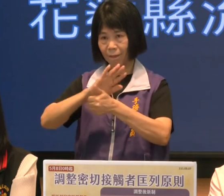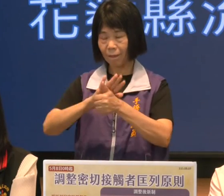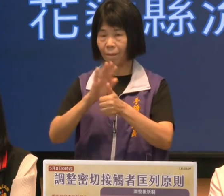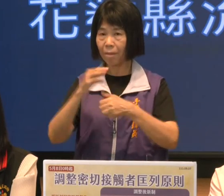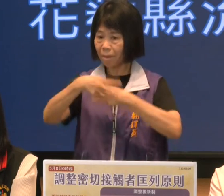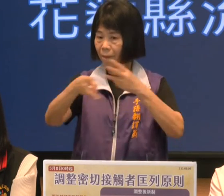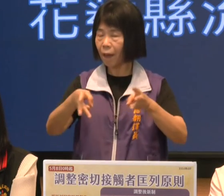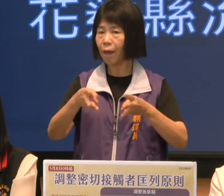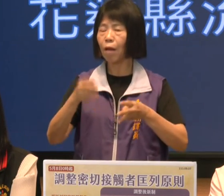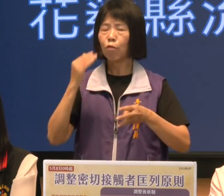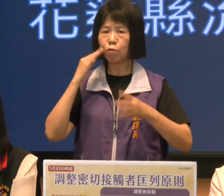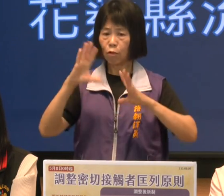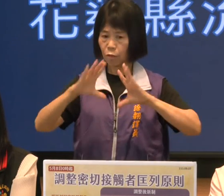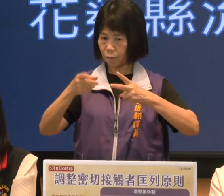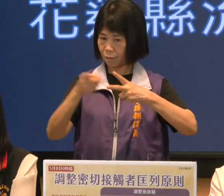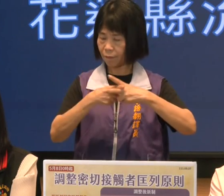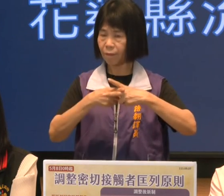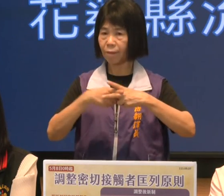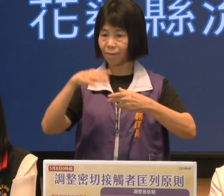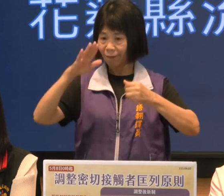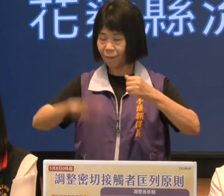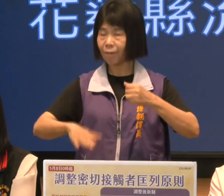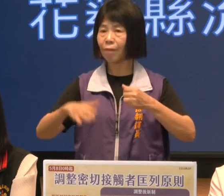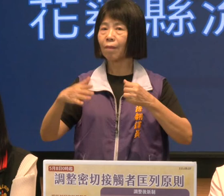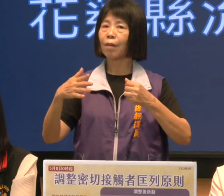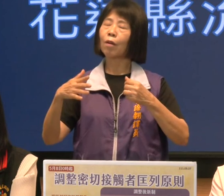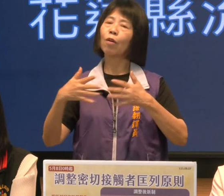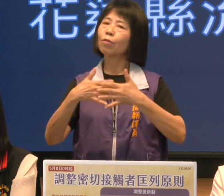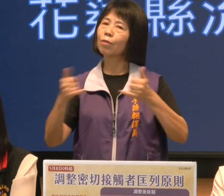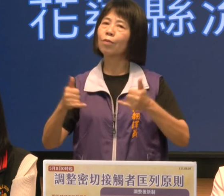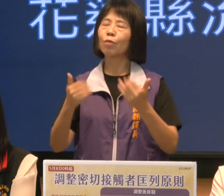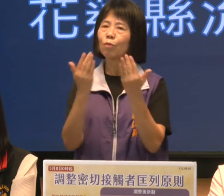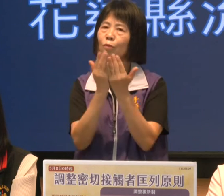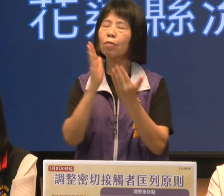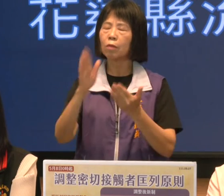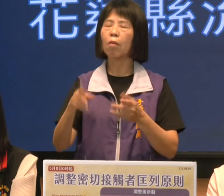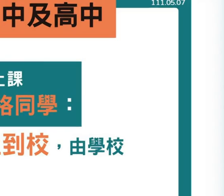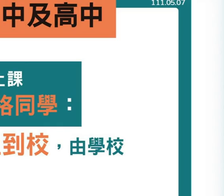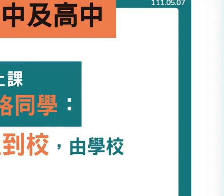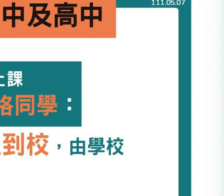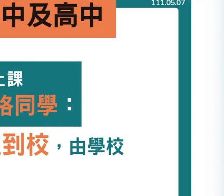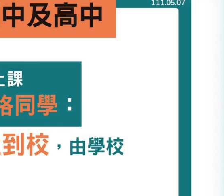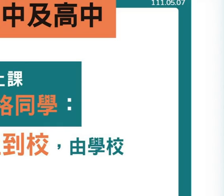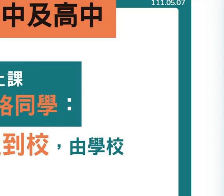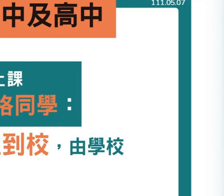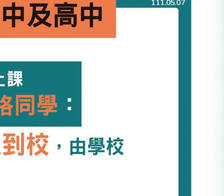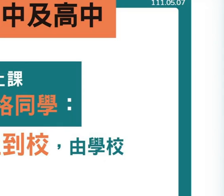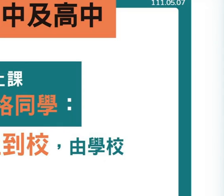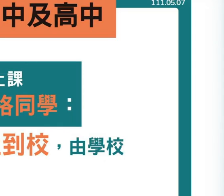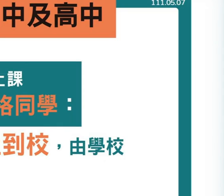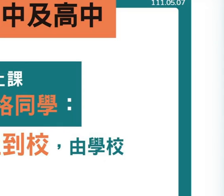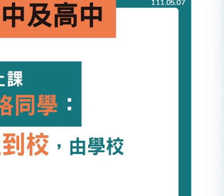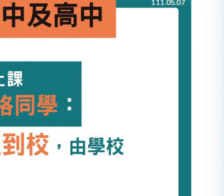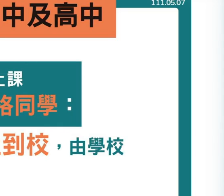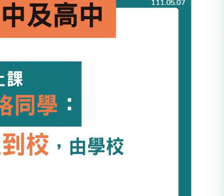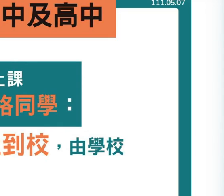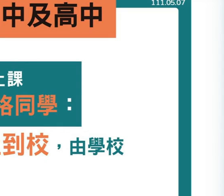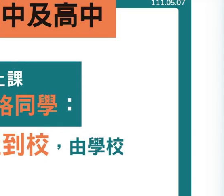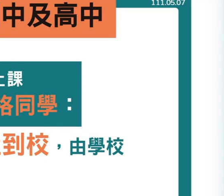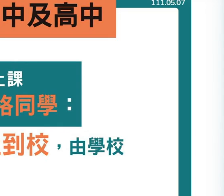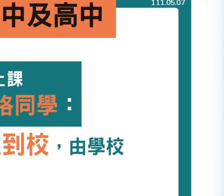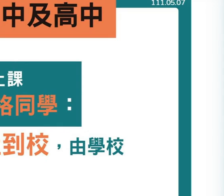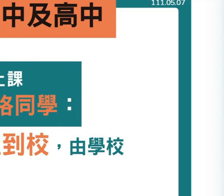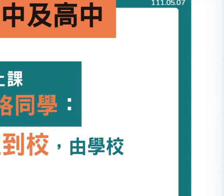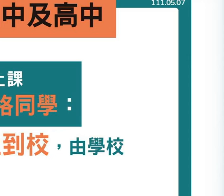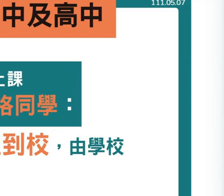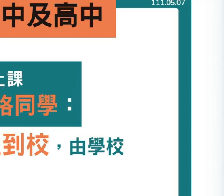招收国小以下学童的部分，也会比照这个规定办理，从原本的确诊个